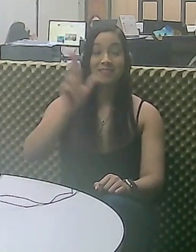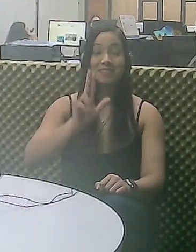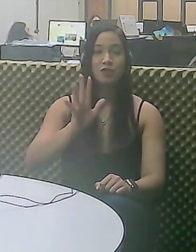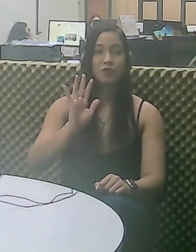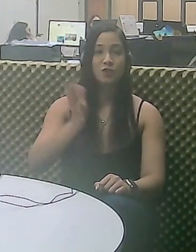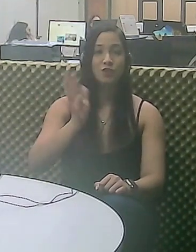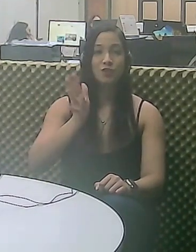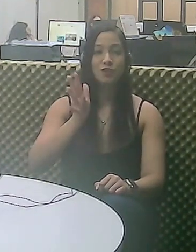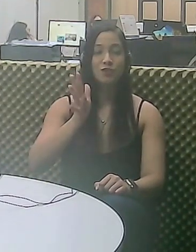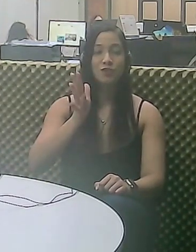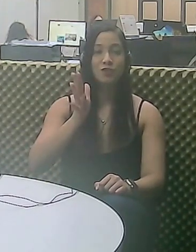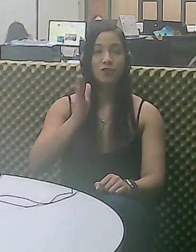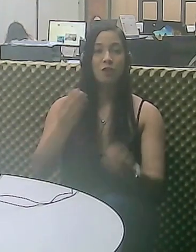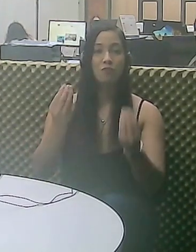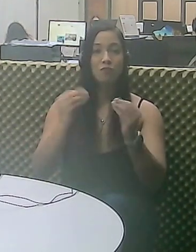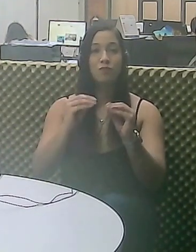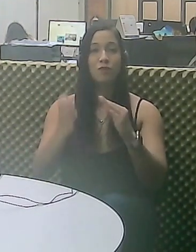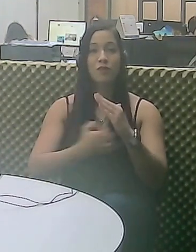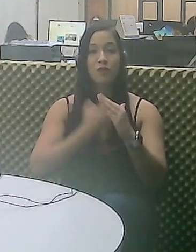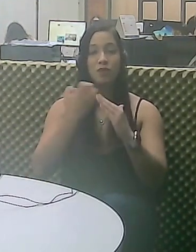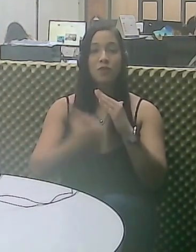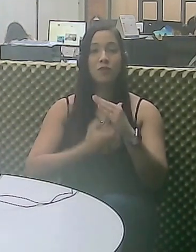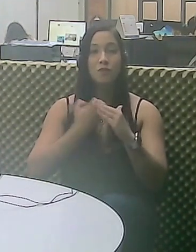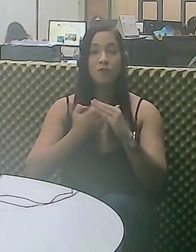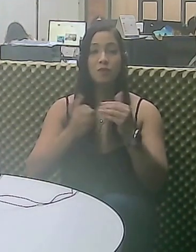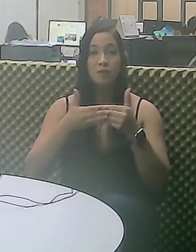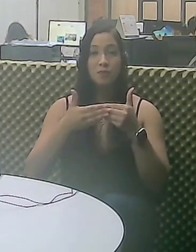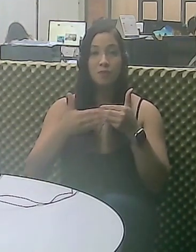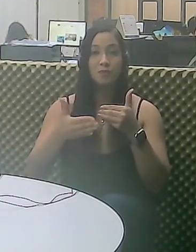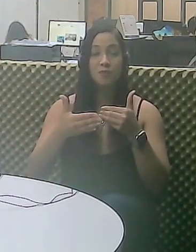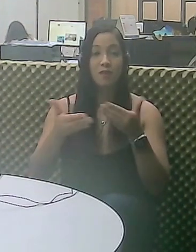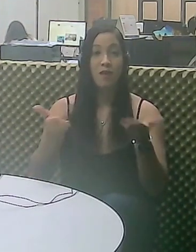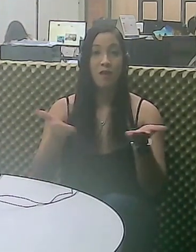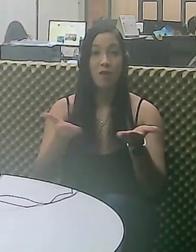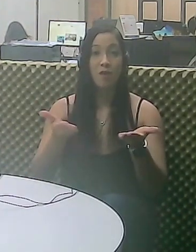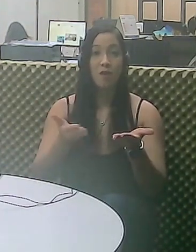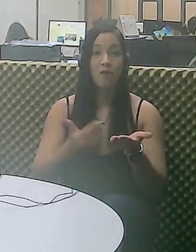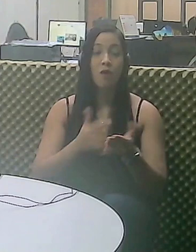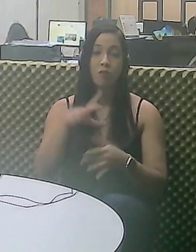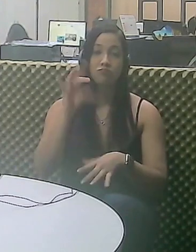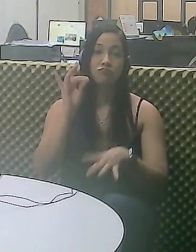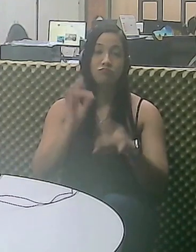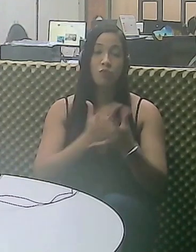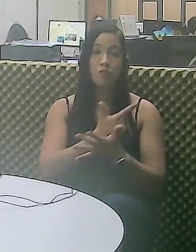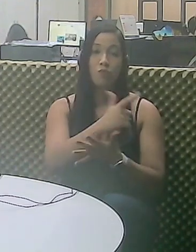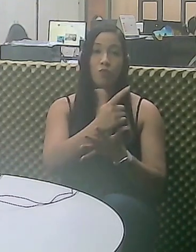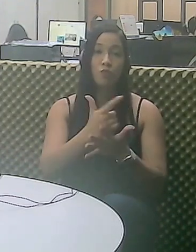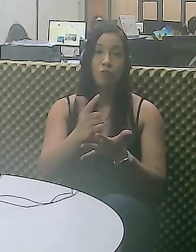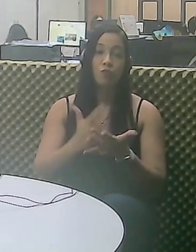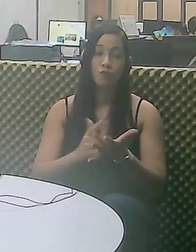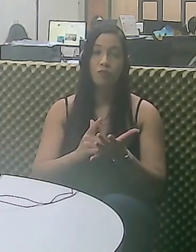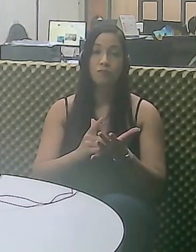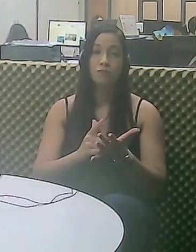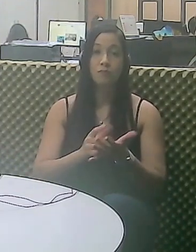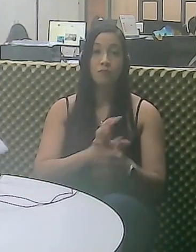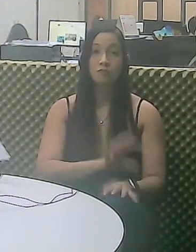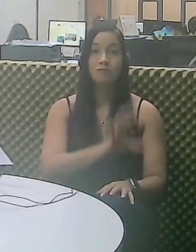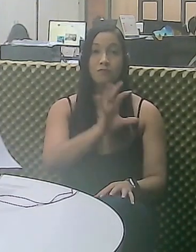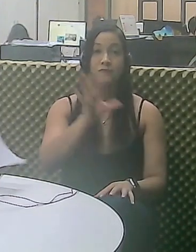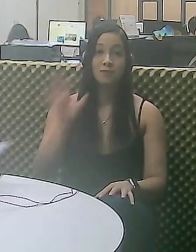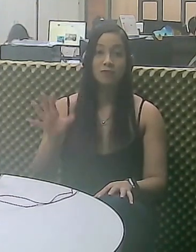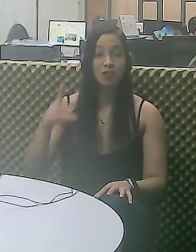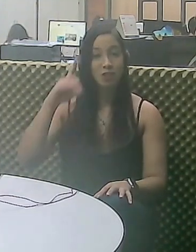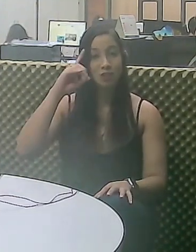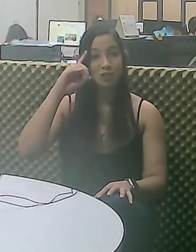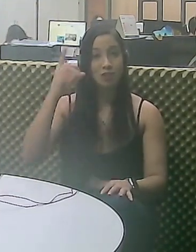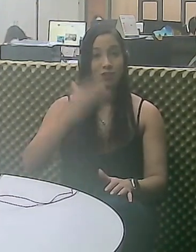já está em vigor para empresas que se constituírem a partir de agora e outras selecionadas. Para as demais categorias, a